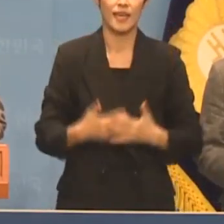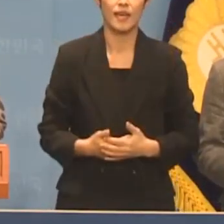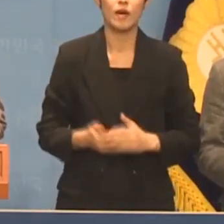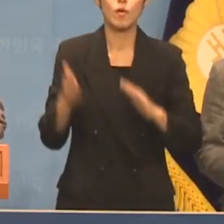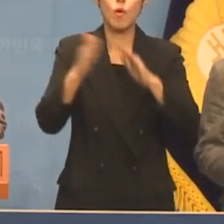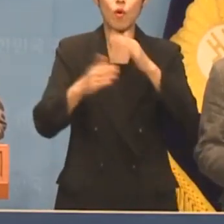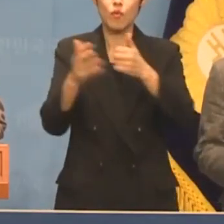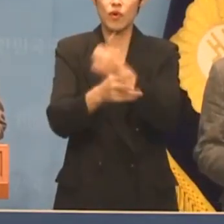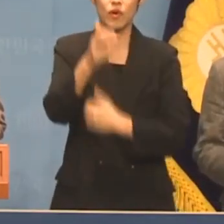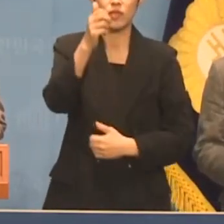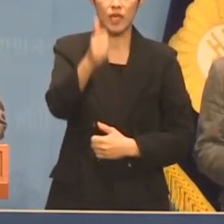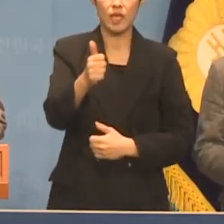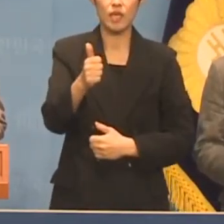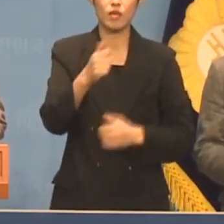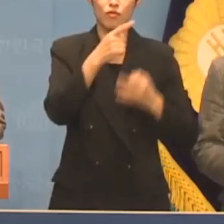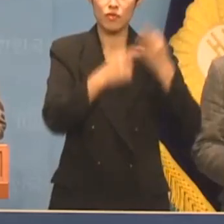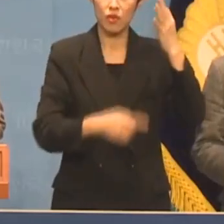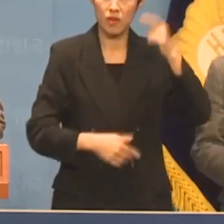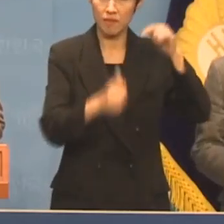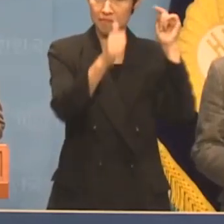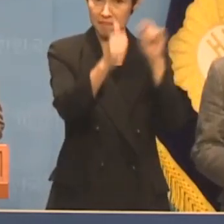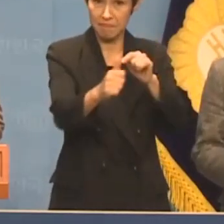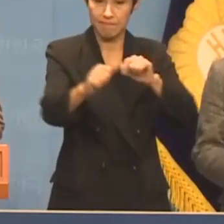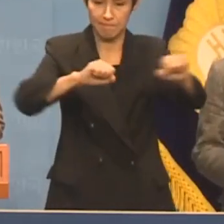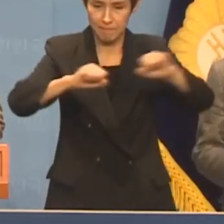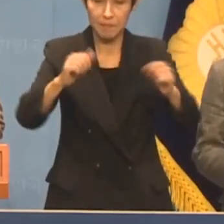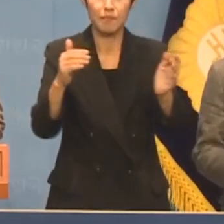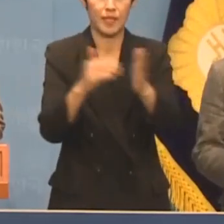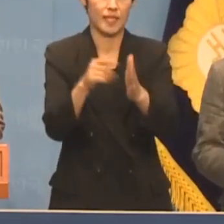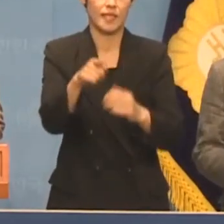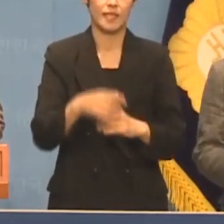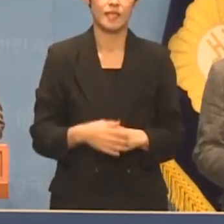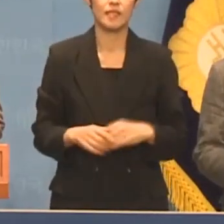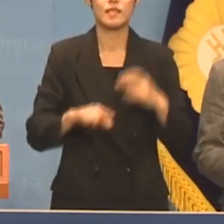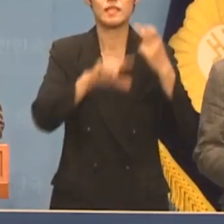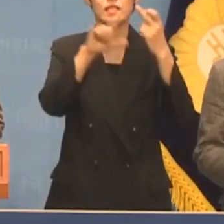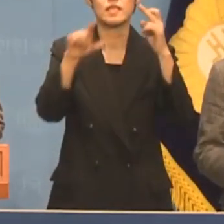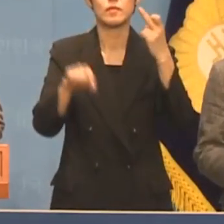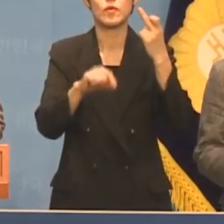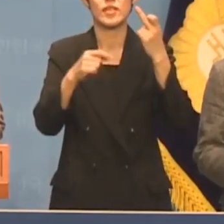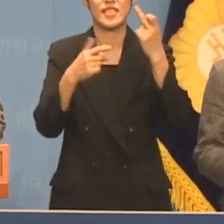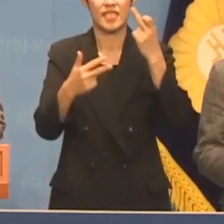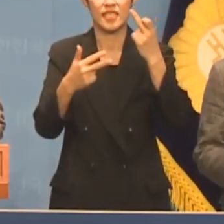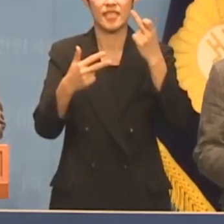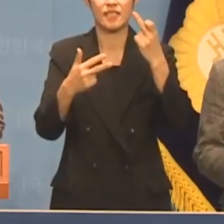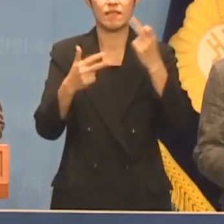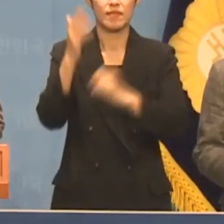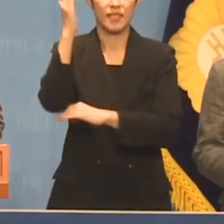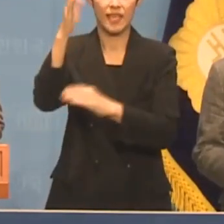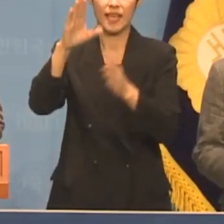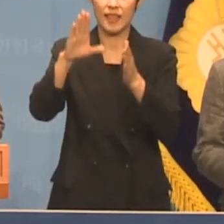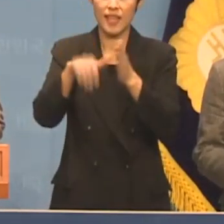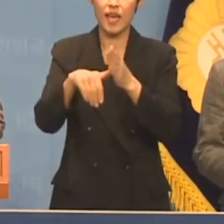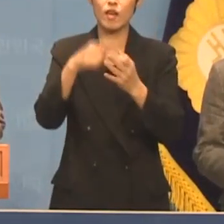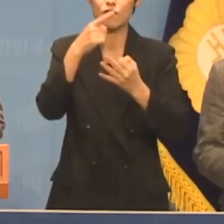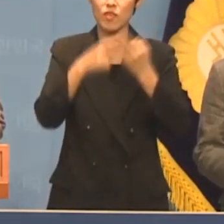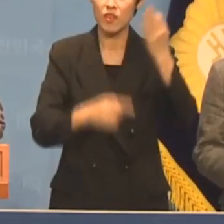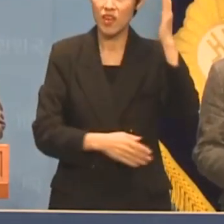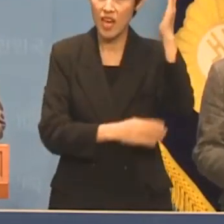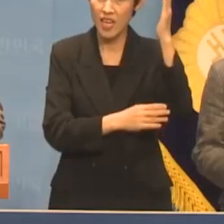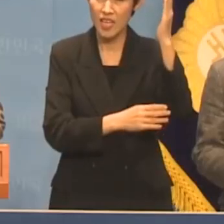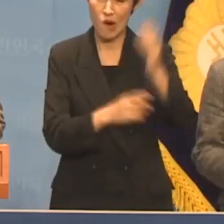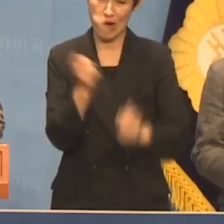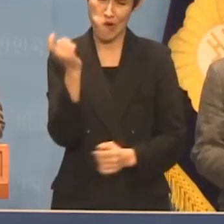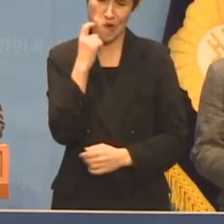공관위원장이 윤석열 지시에 움직인 것입니다. 12월 7일 대국민 담화에서 윤석열 말은